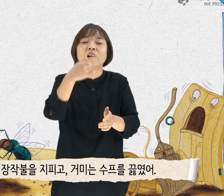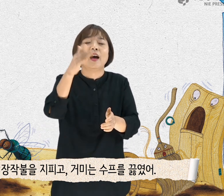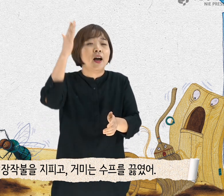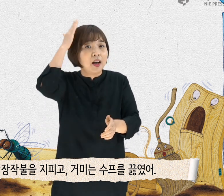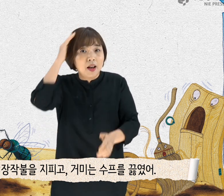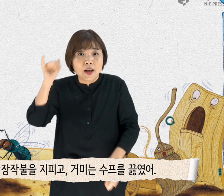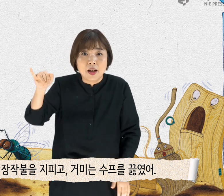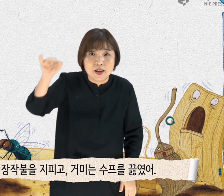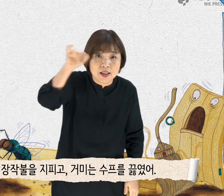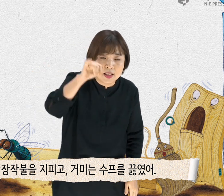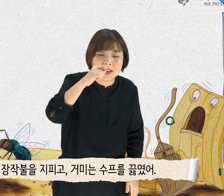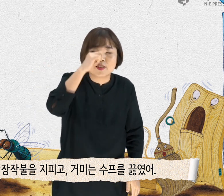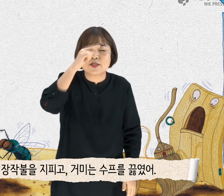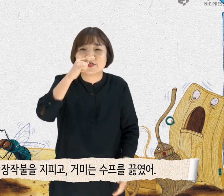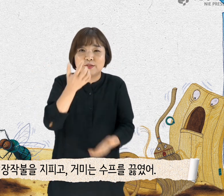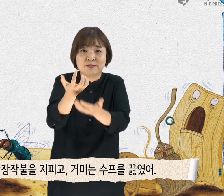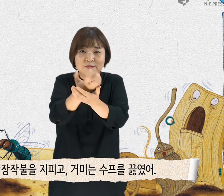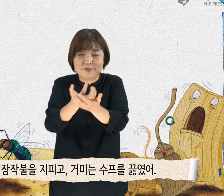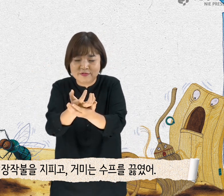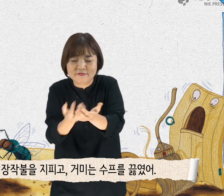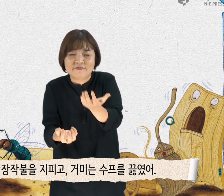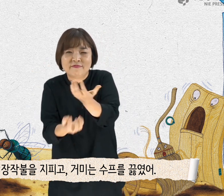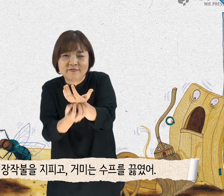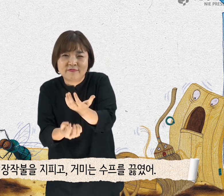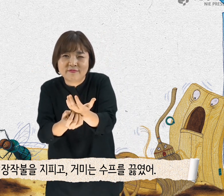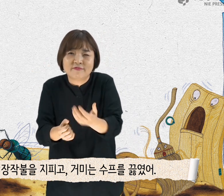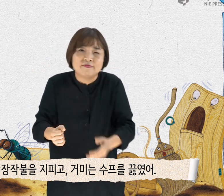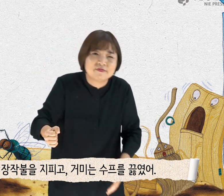거미는 수프를 끓였어.